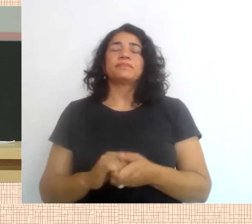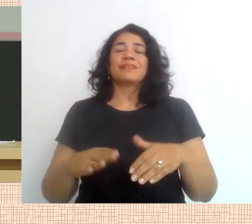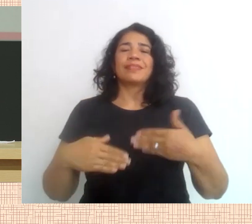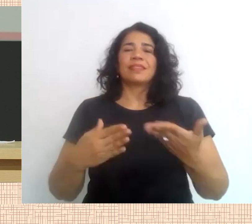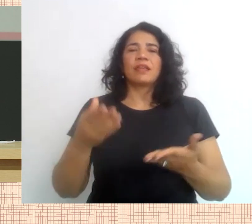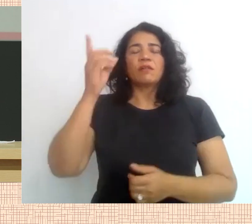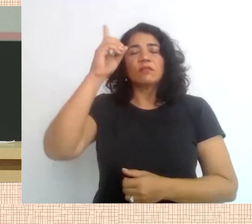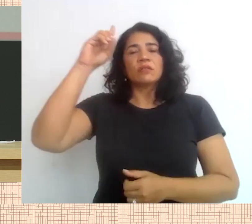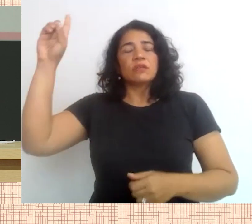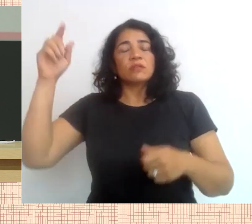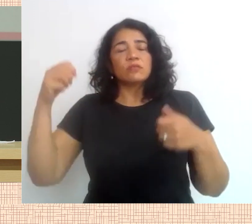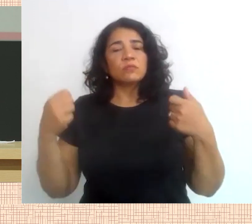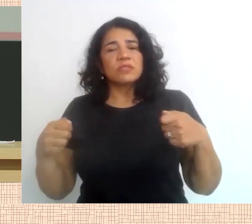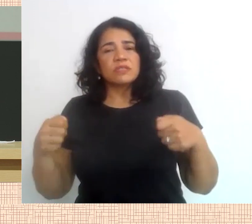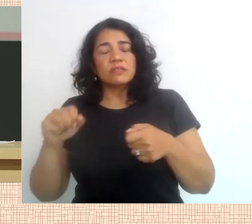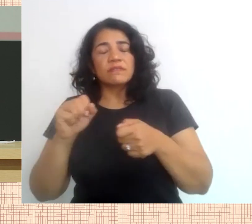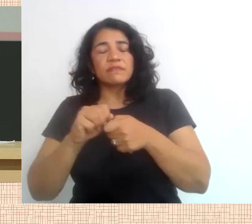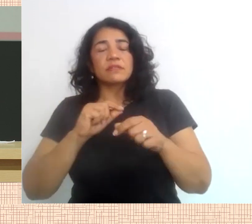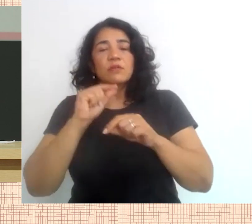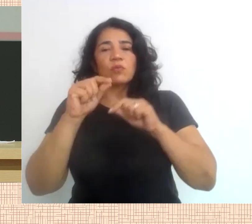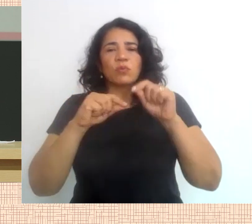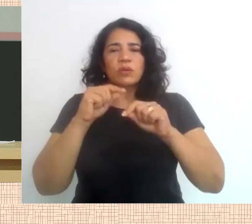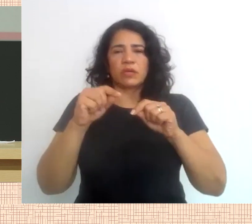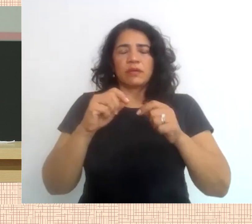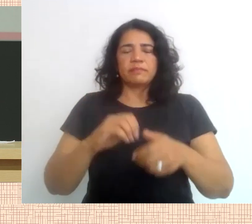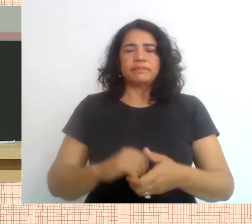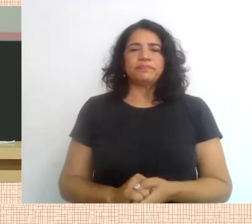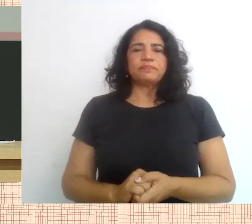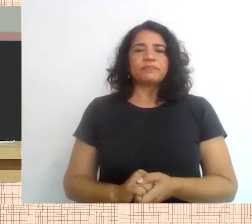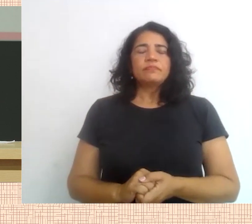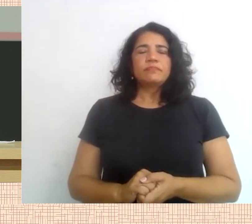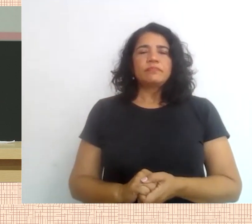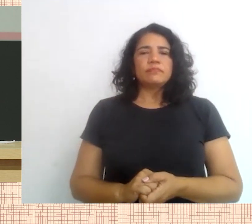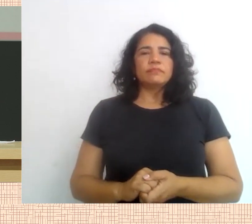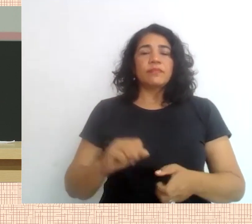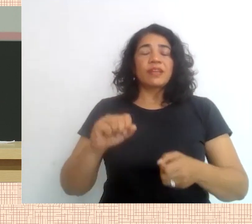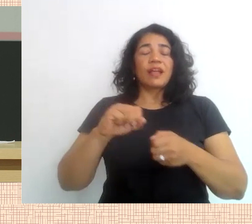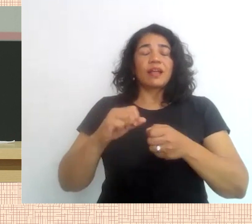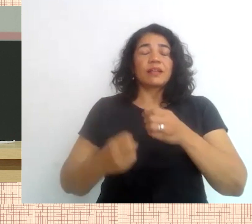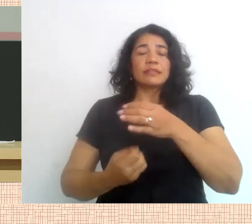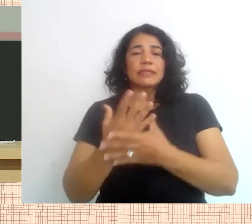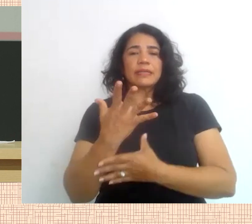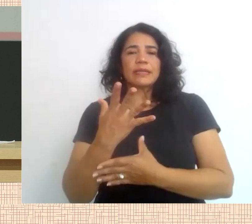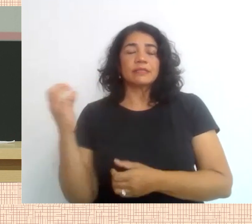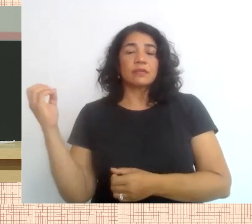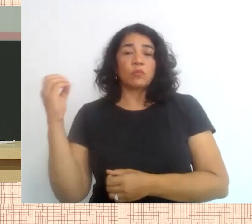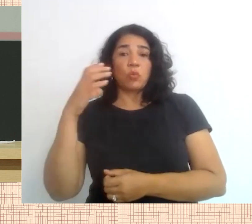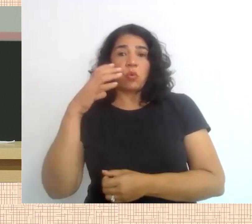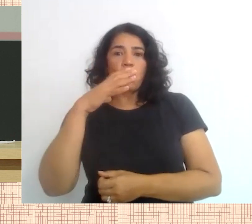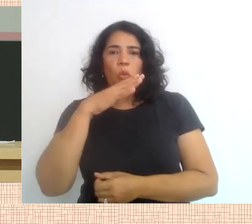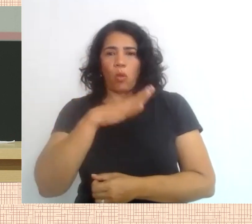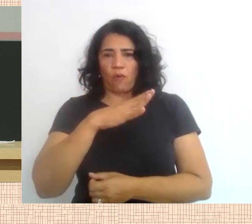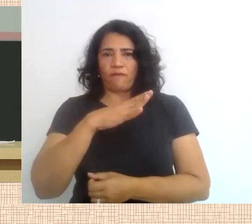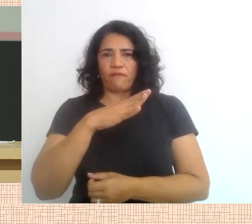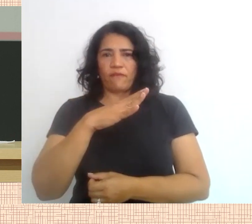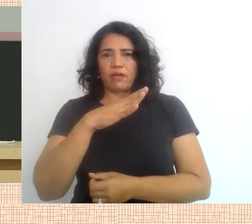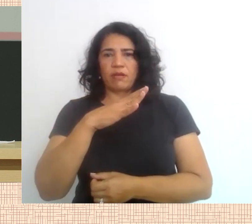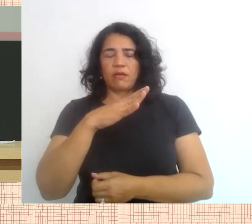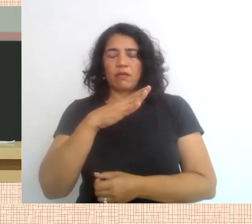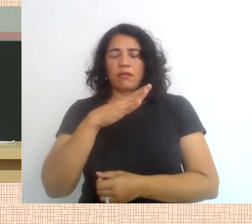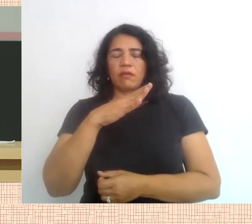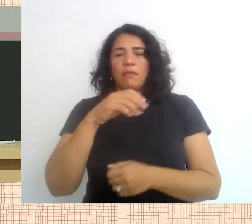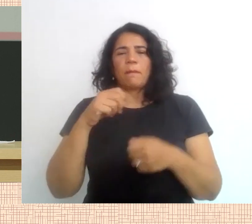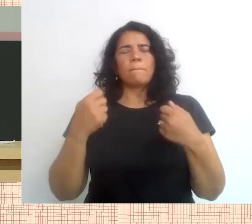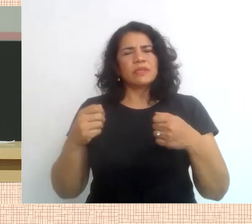graça, quando vem, irmãos, a graça é o próprio Deus que chega. E quando Deus próprio chega até a igreja, até você, irmão, chega